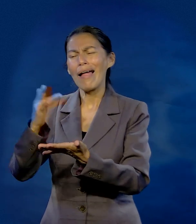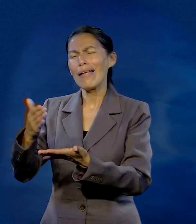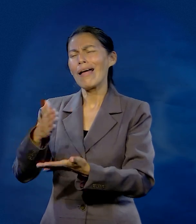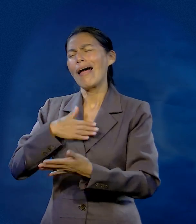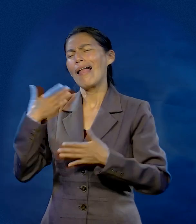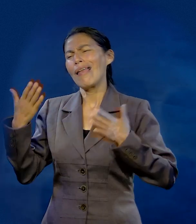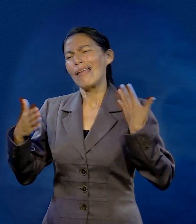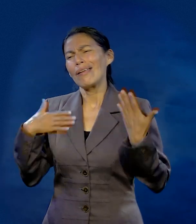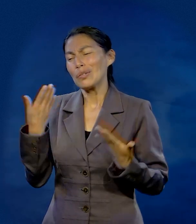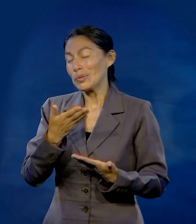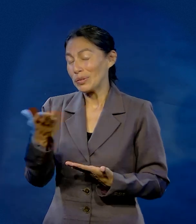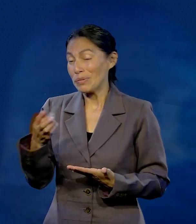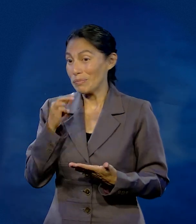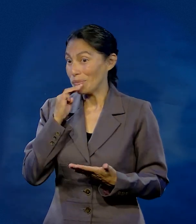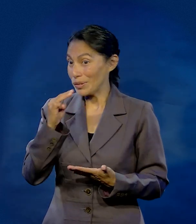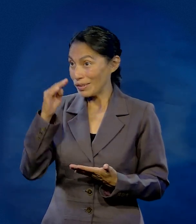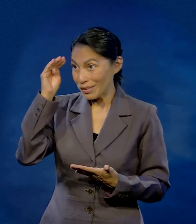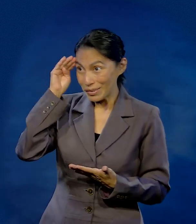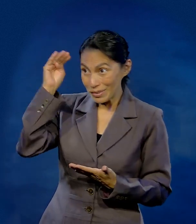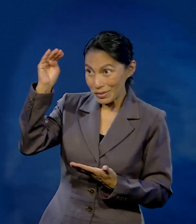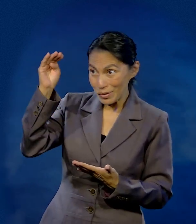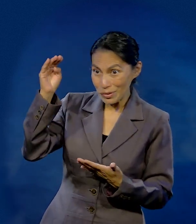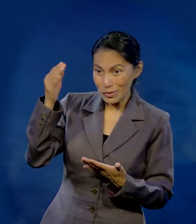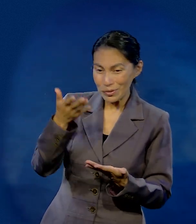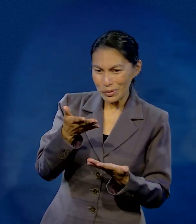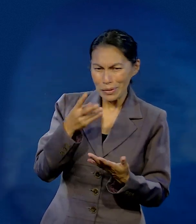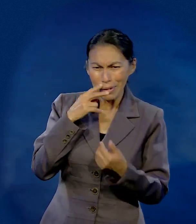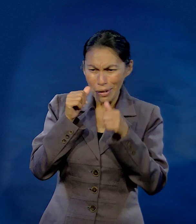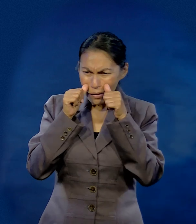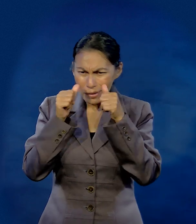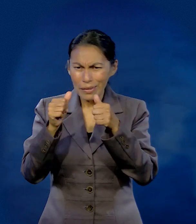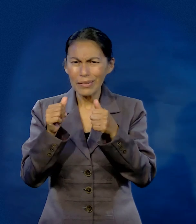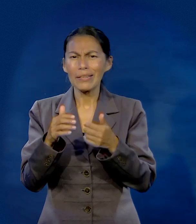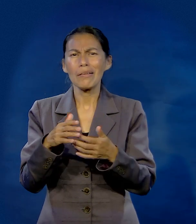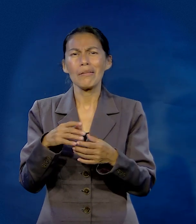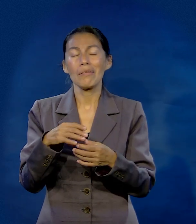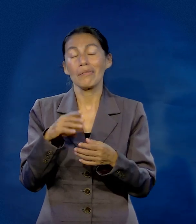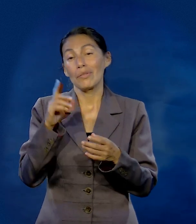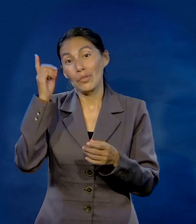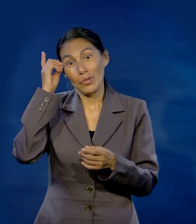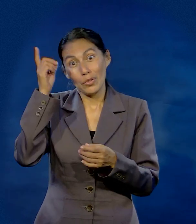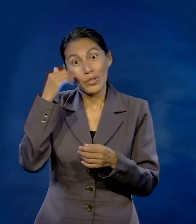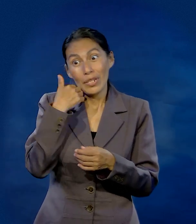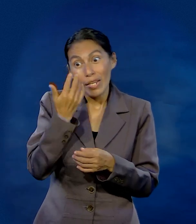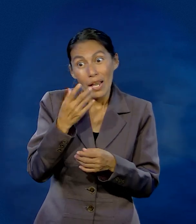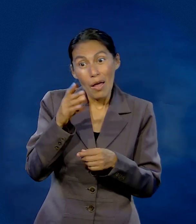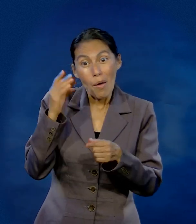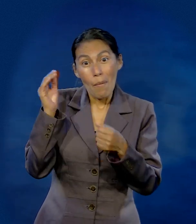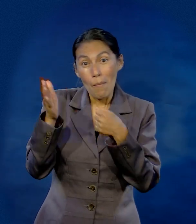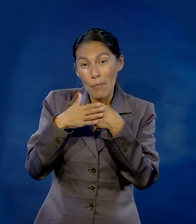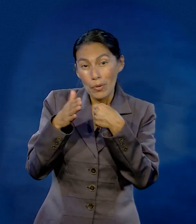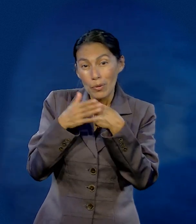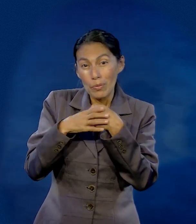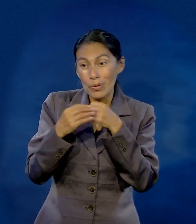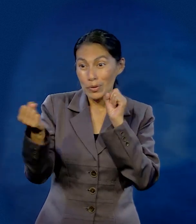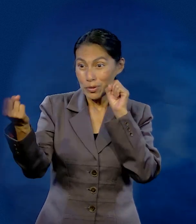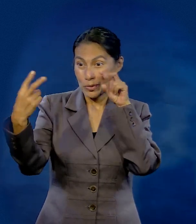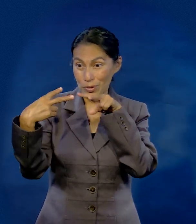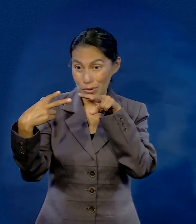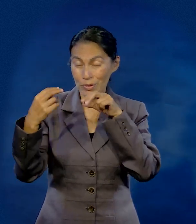Y esta es la prueba a ver si se escucha ojo pestaña y Ceja mucha oreja